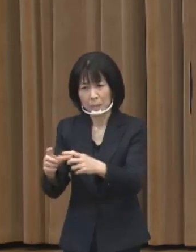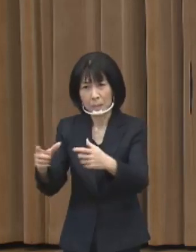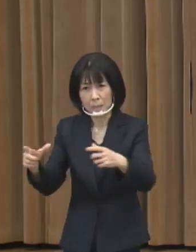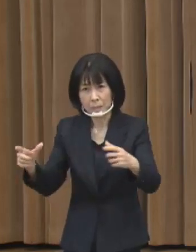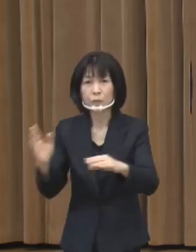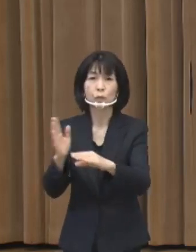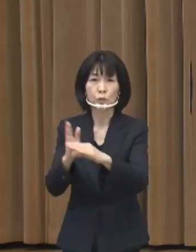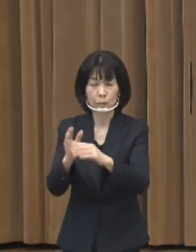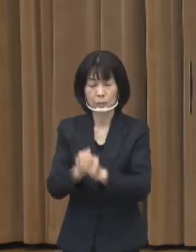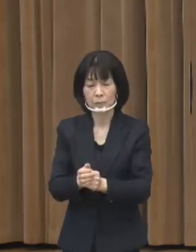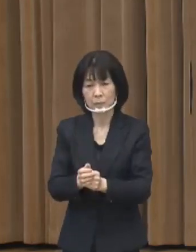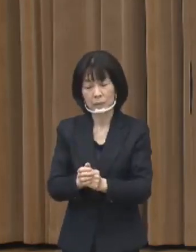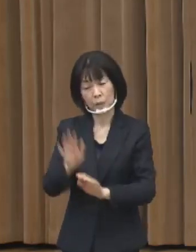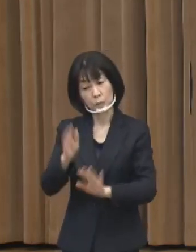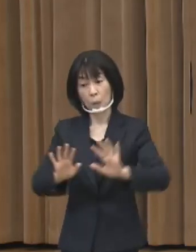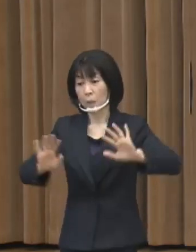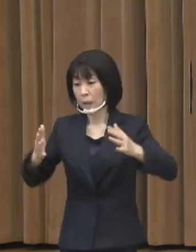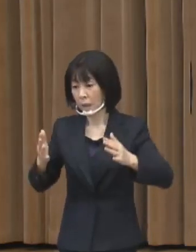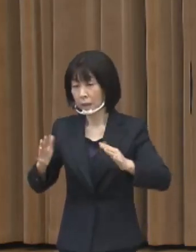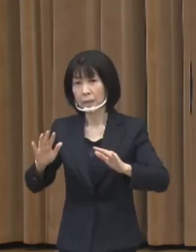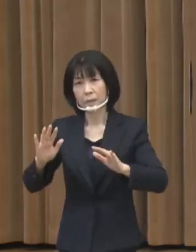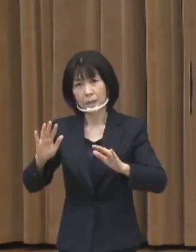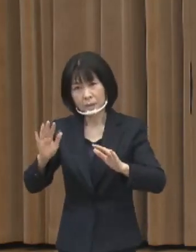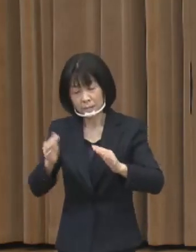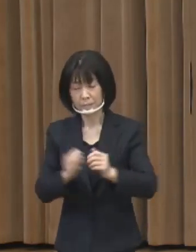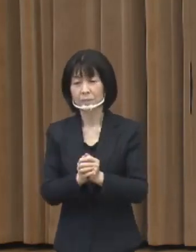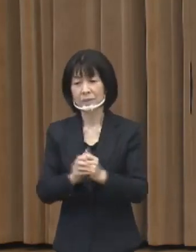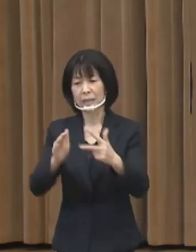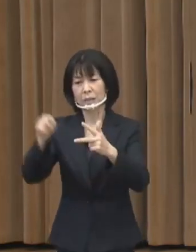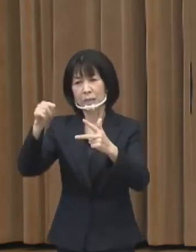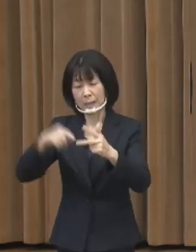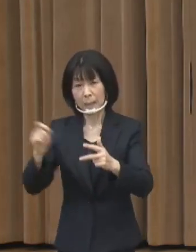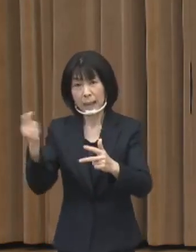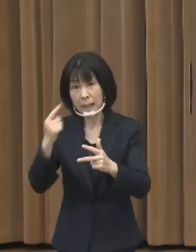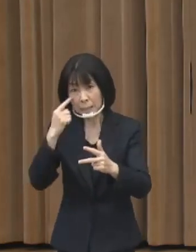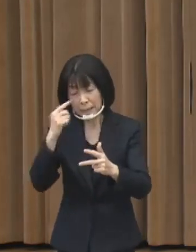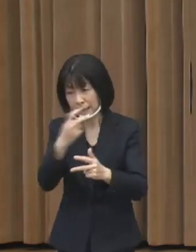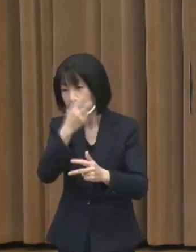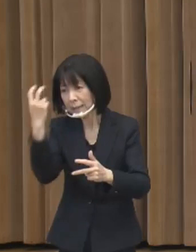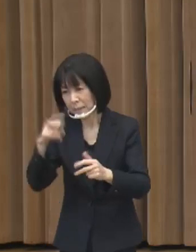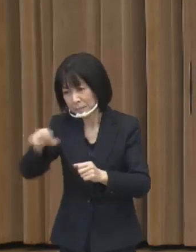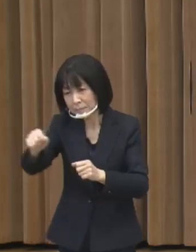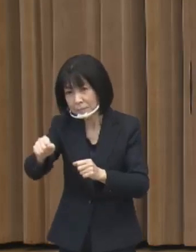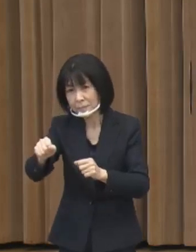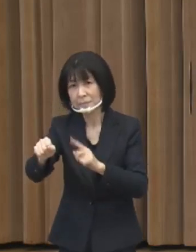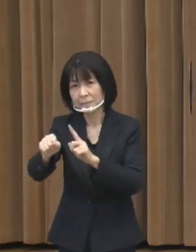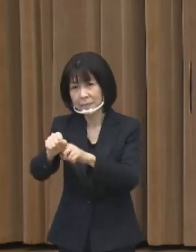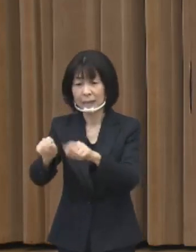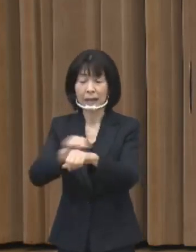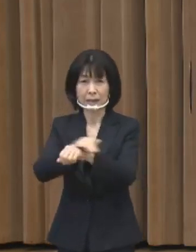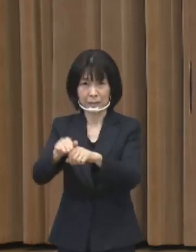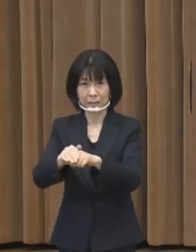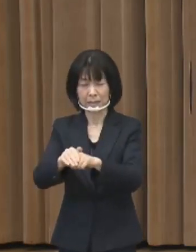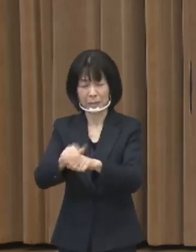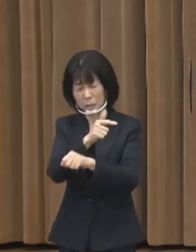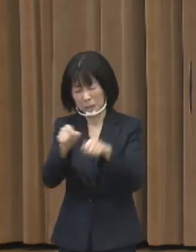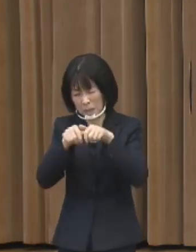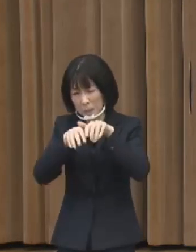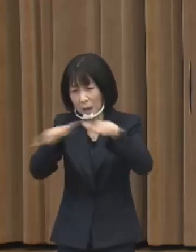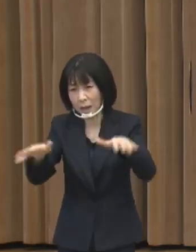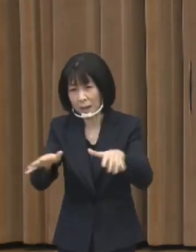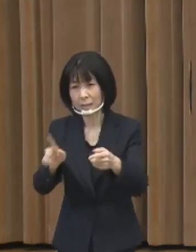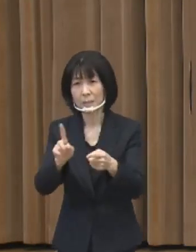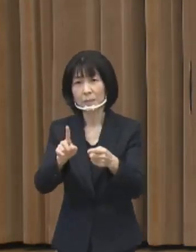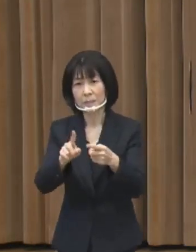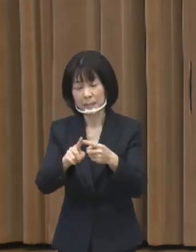。無症状の段階で施設での感染を早期に発見することで、大規模なクラスター、そして命